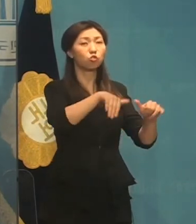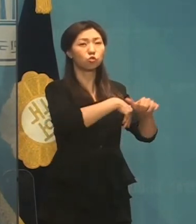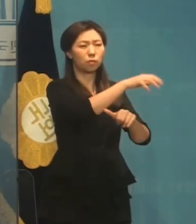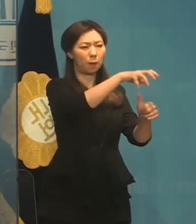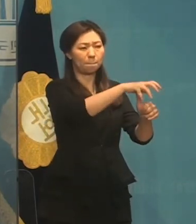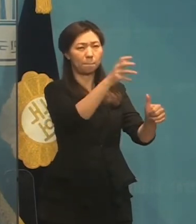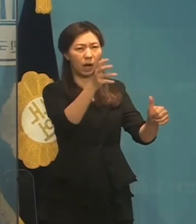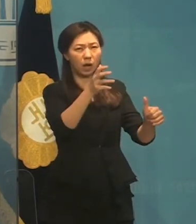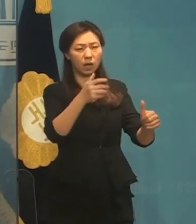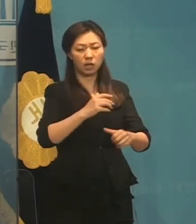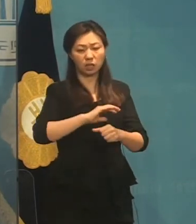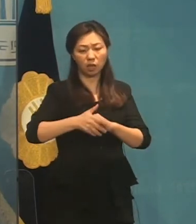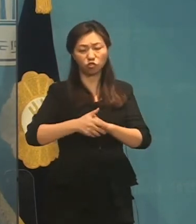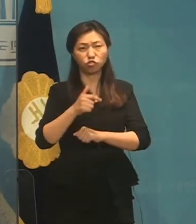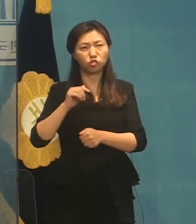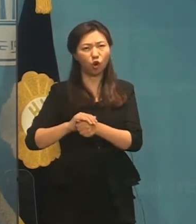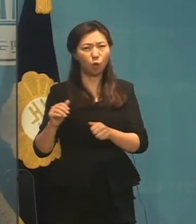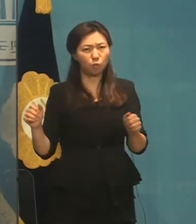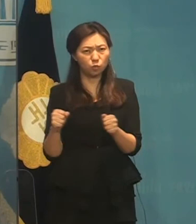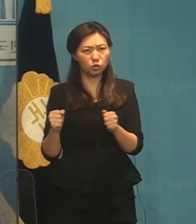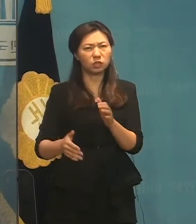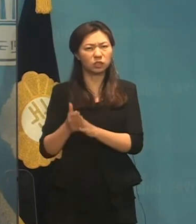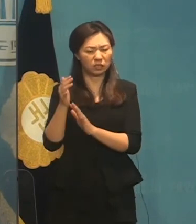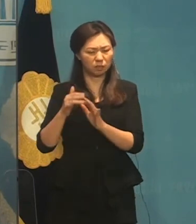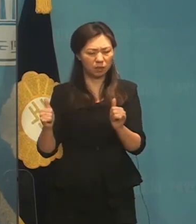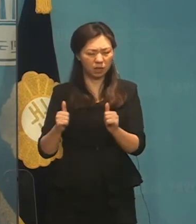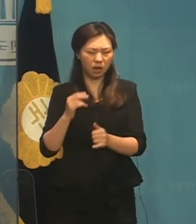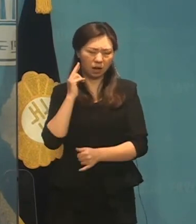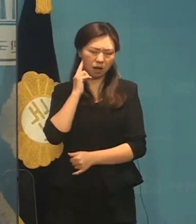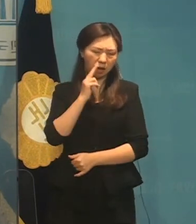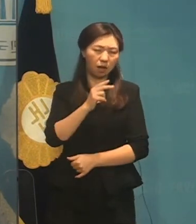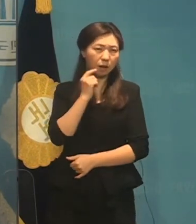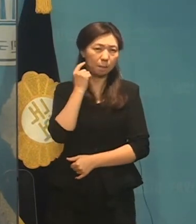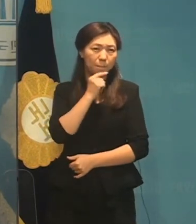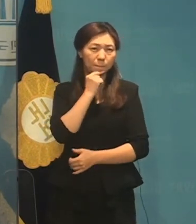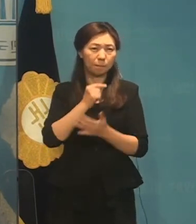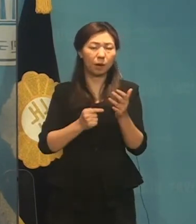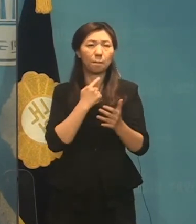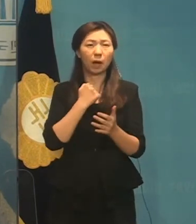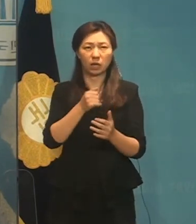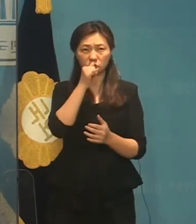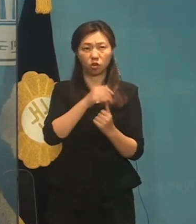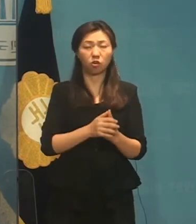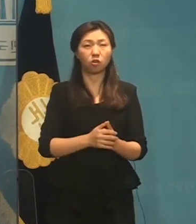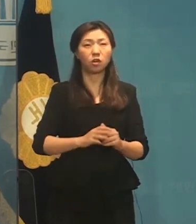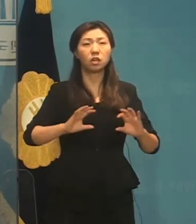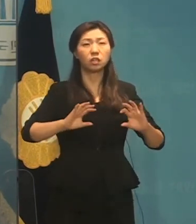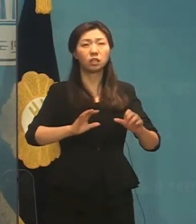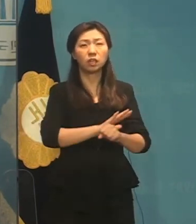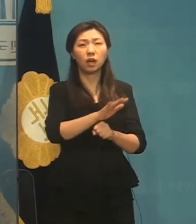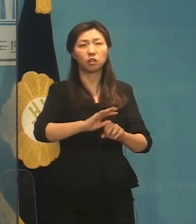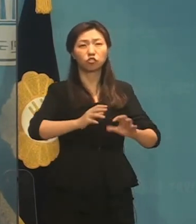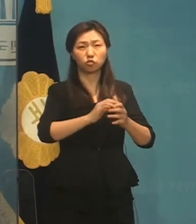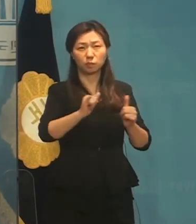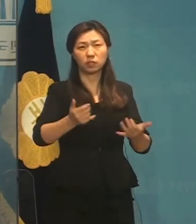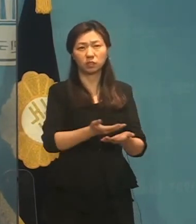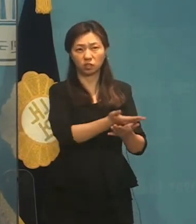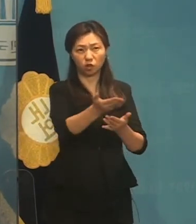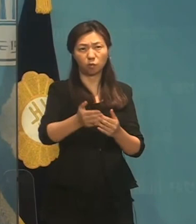했습니다. 대구 시민들이 잘 알고 계실 겁니다. 사랑하는 국민 여러분, 존경하는 대구 경북 시도민